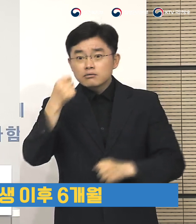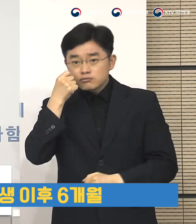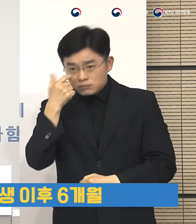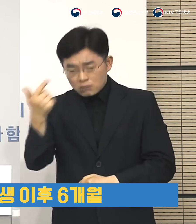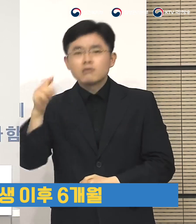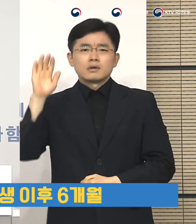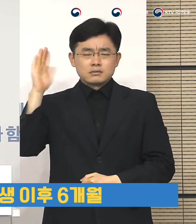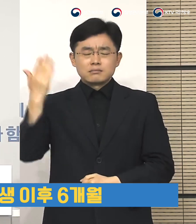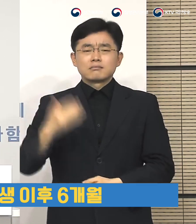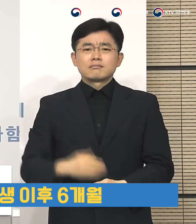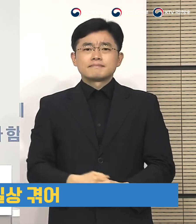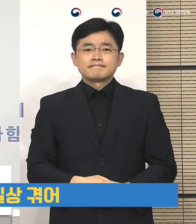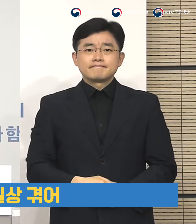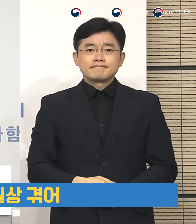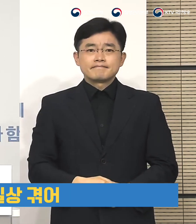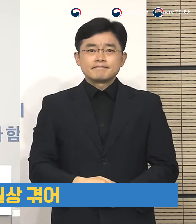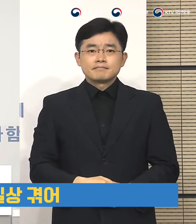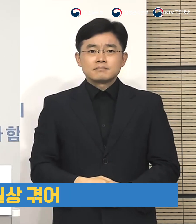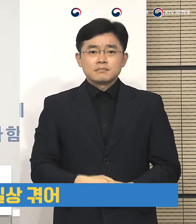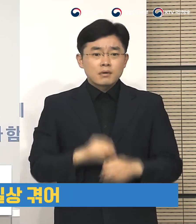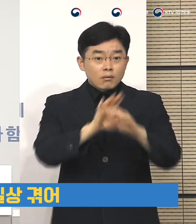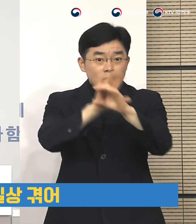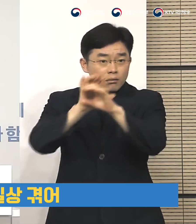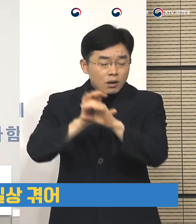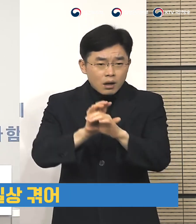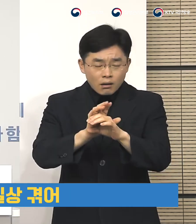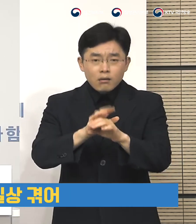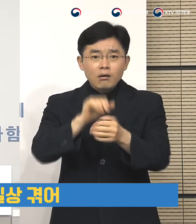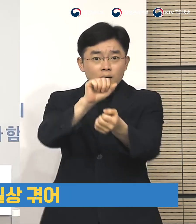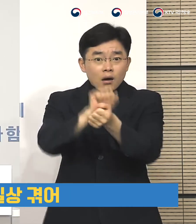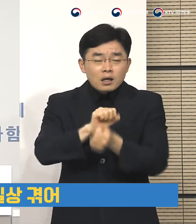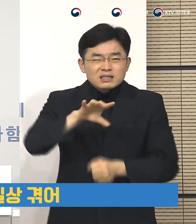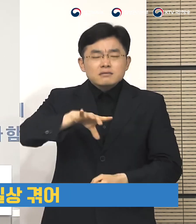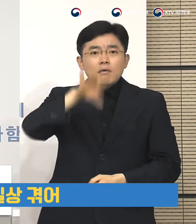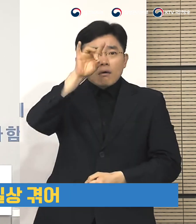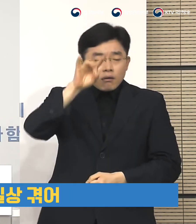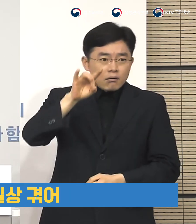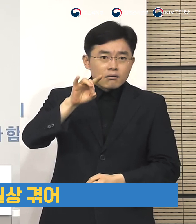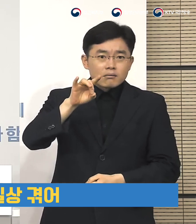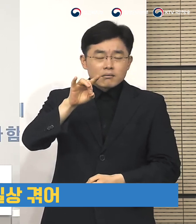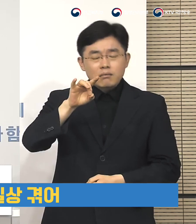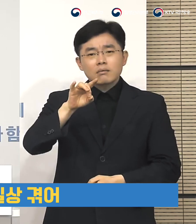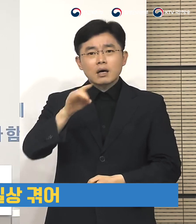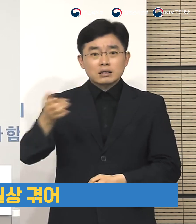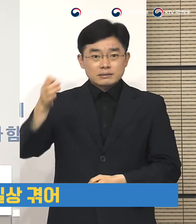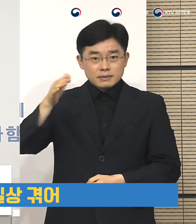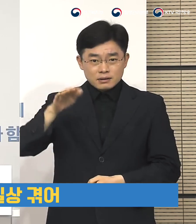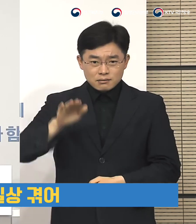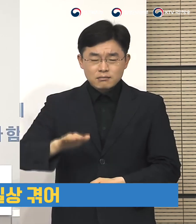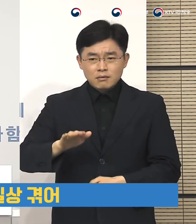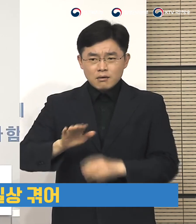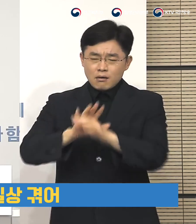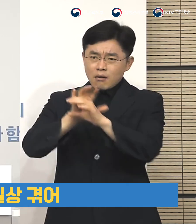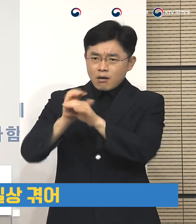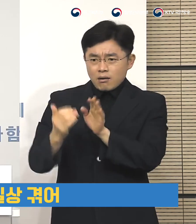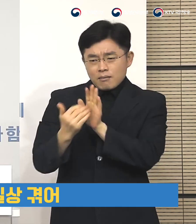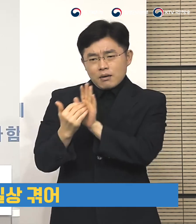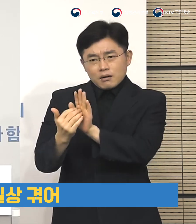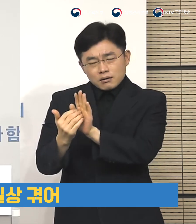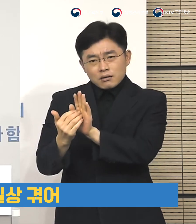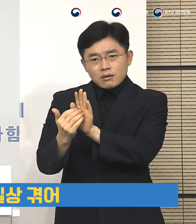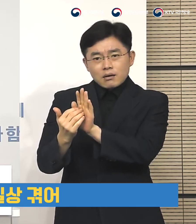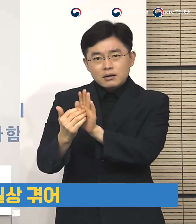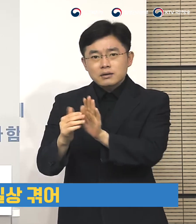되었습니다. 처음 겪는 상황에서 이제 조금씩 익숙해져 가고 있으나 국민